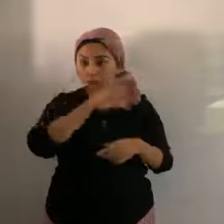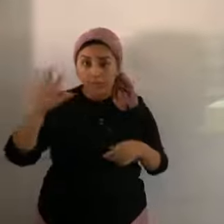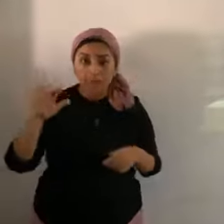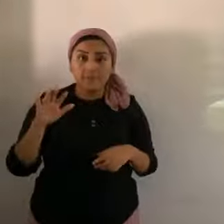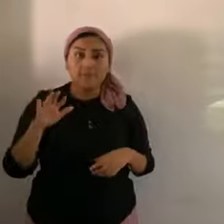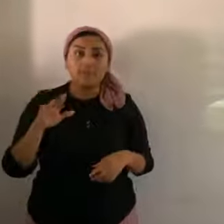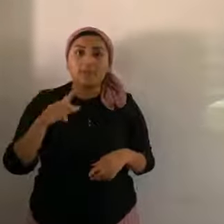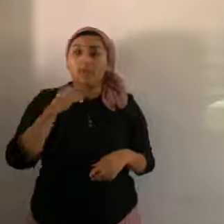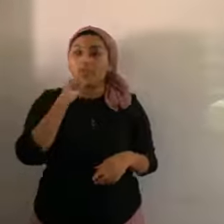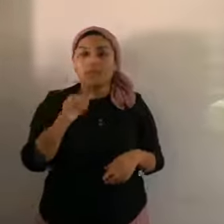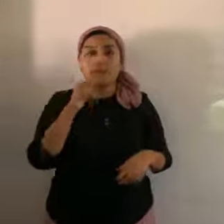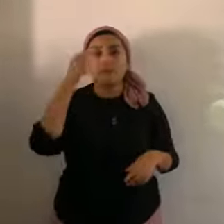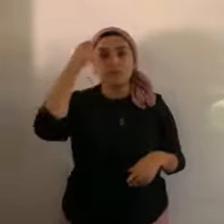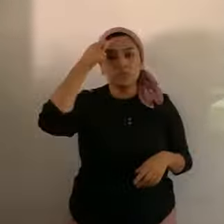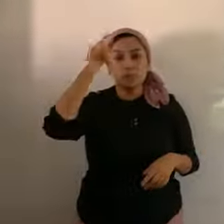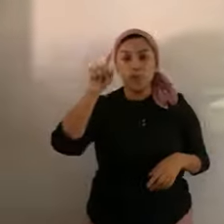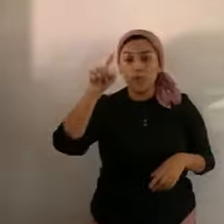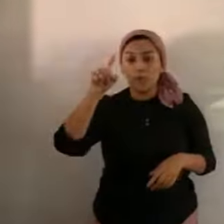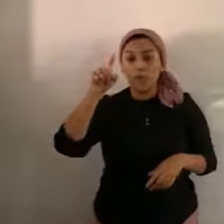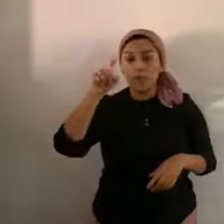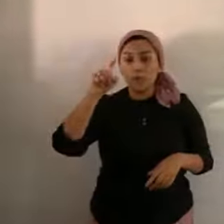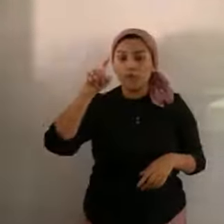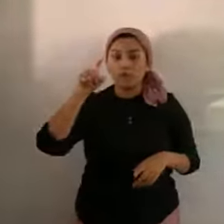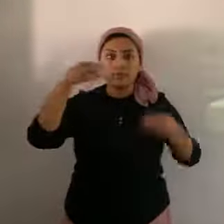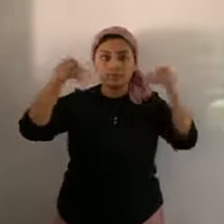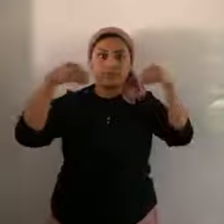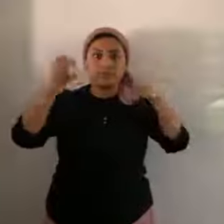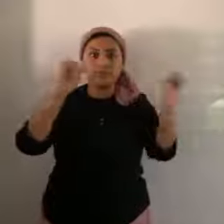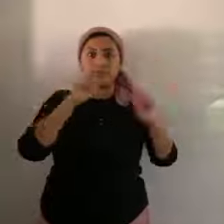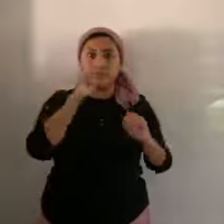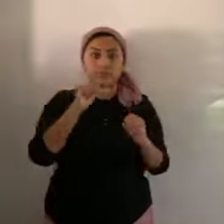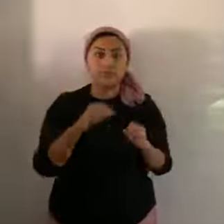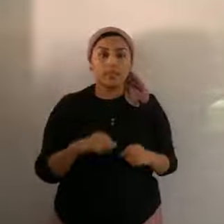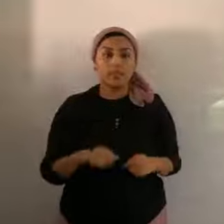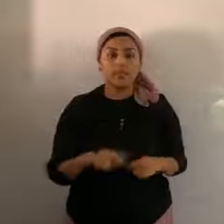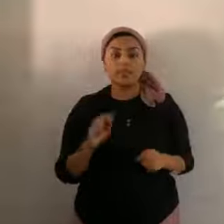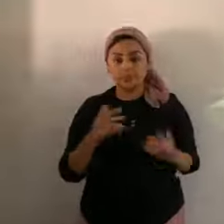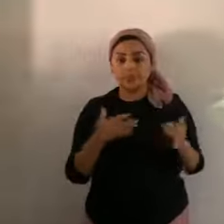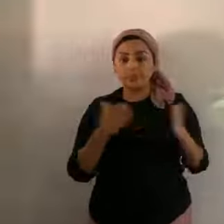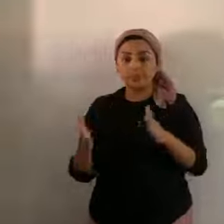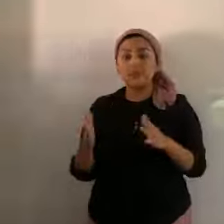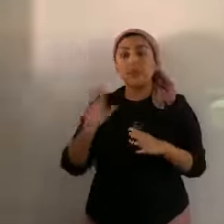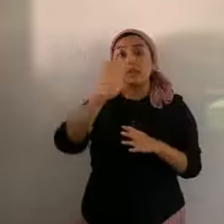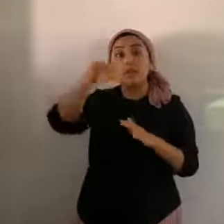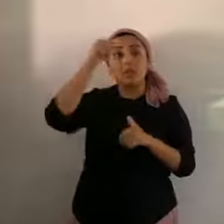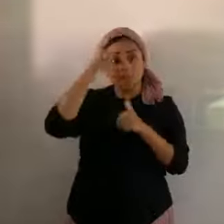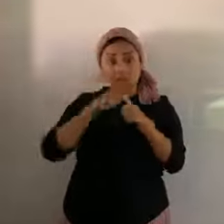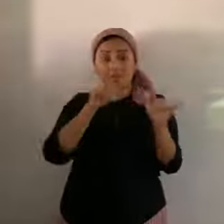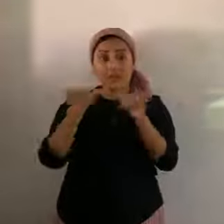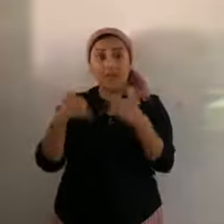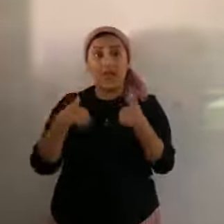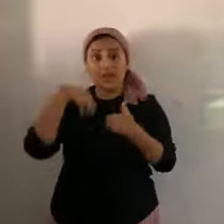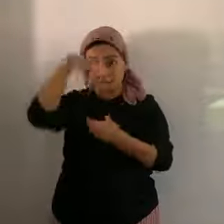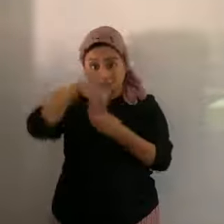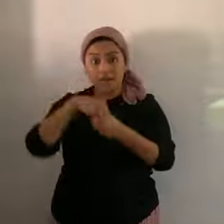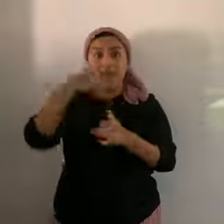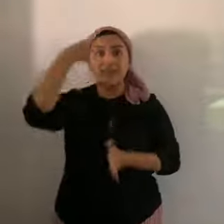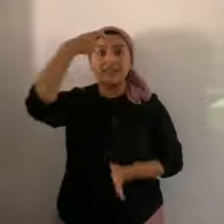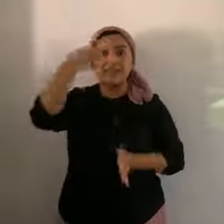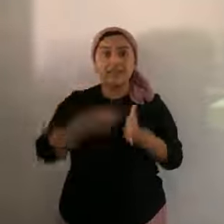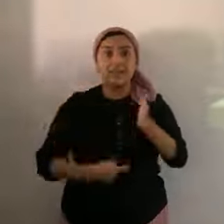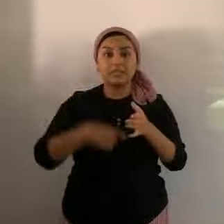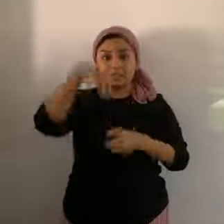no era para mercadería, lógico. Bueno, entonces recuerden que también había un impuesto sobre